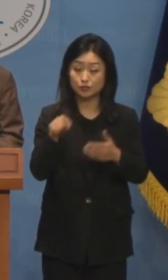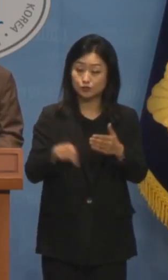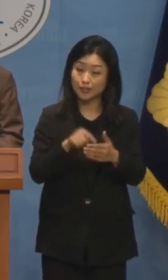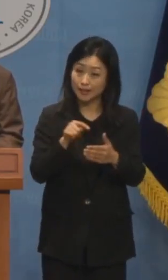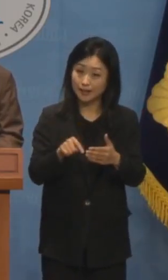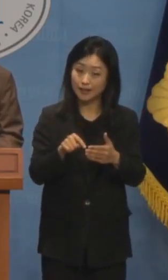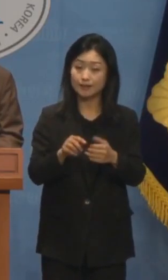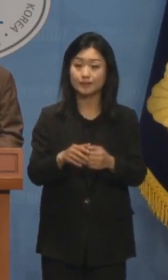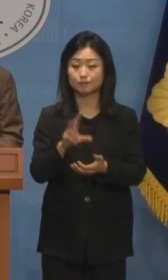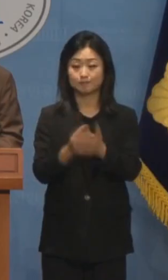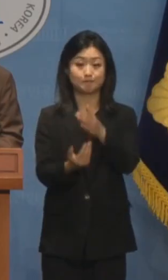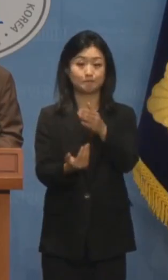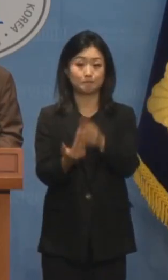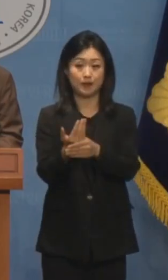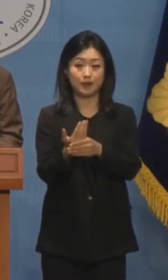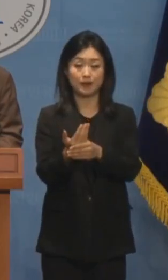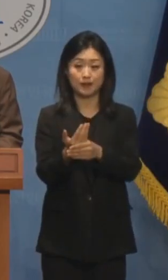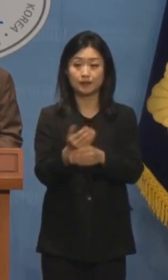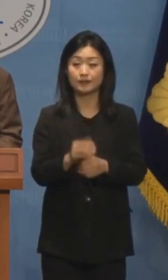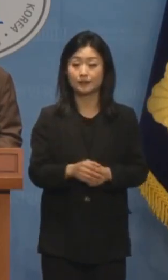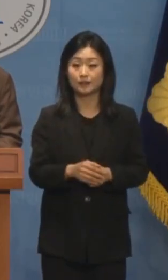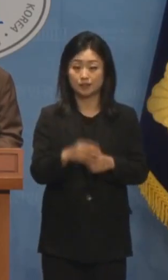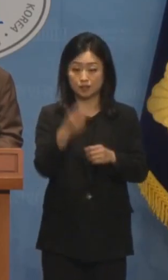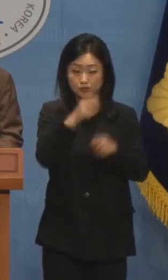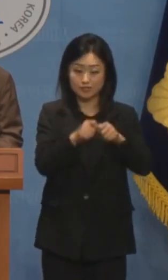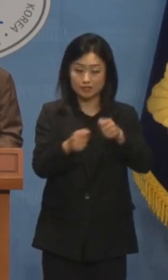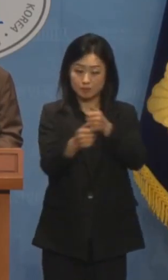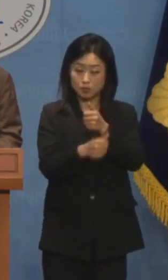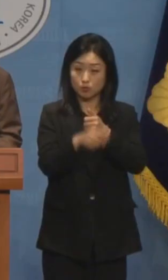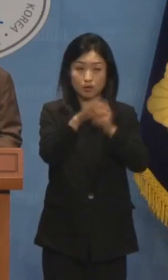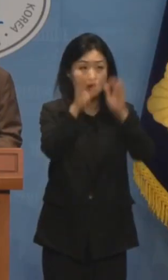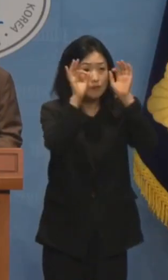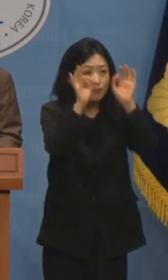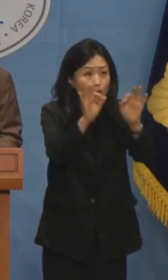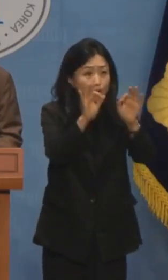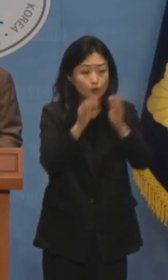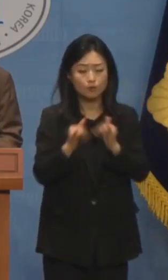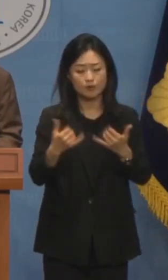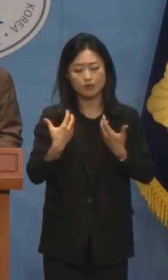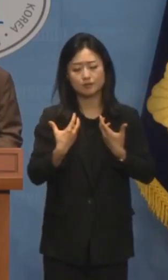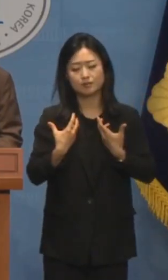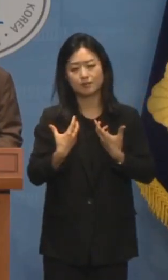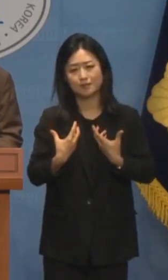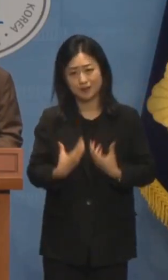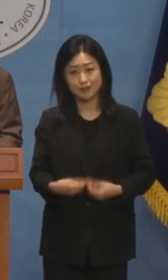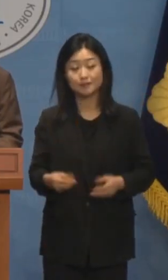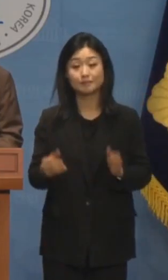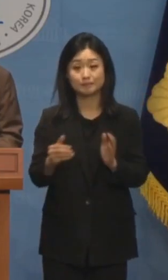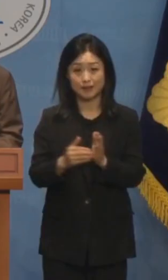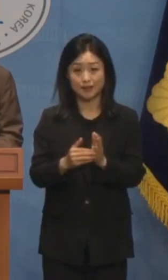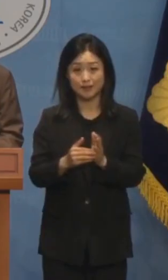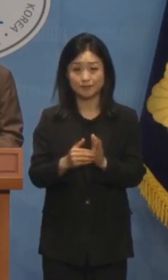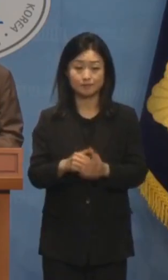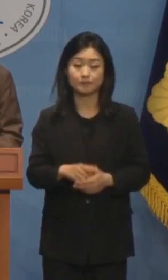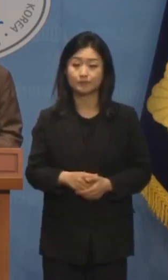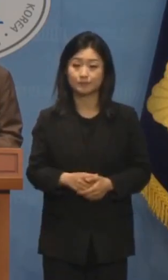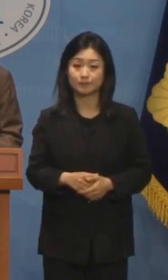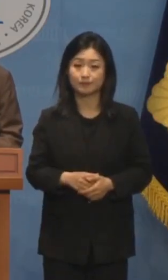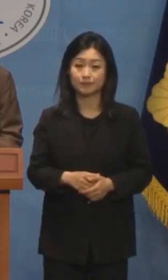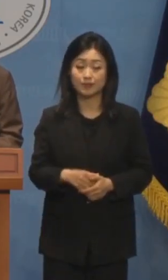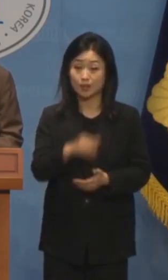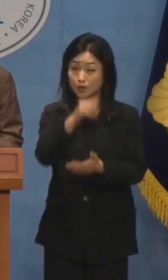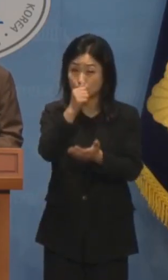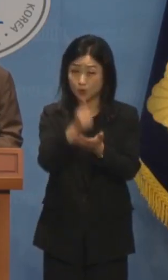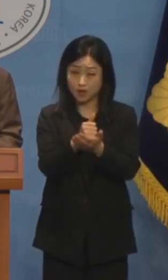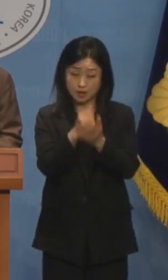와중에 벌어진 이번 수시미 사태는 많은 국민들에게 절망으로 다가오고 있습니다. 각종